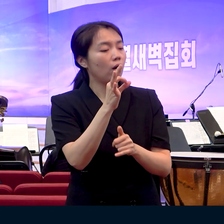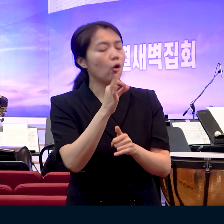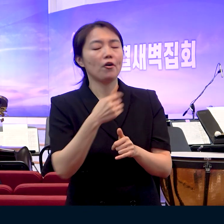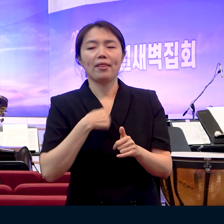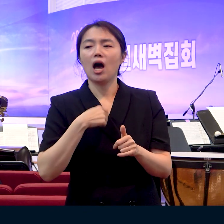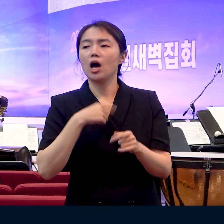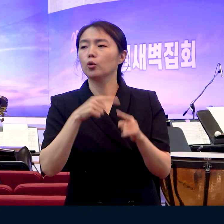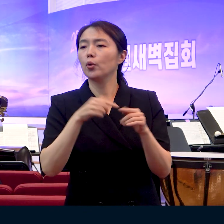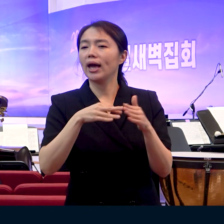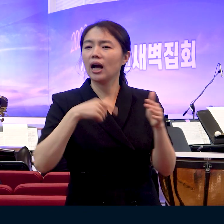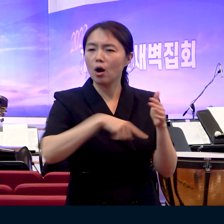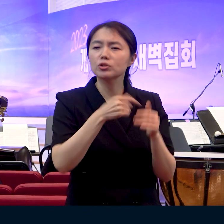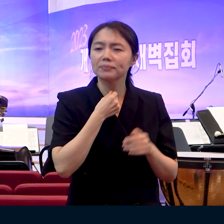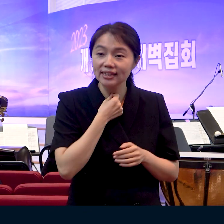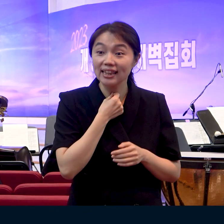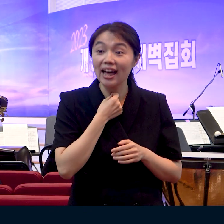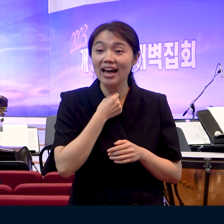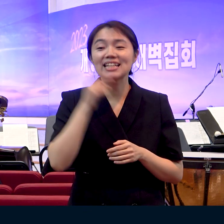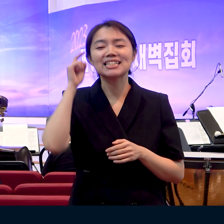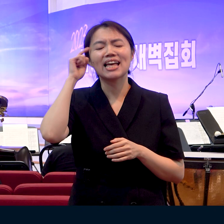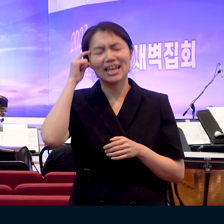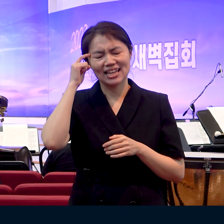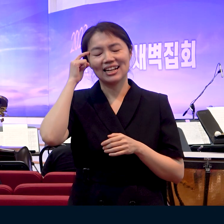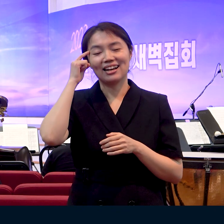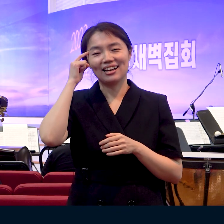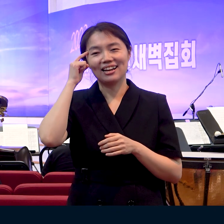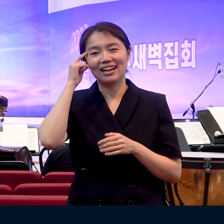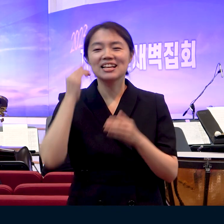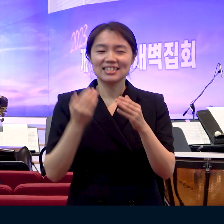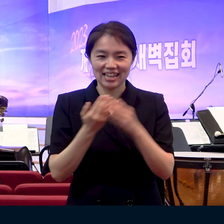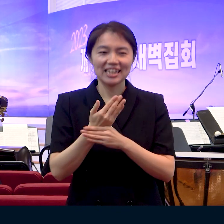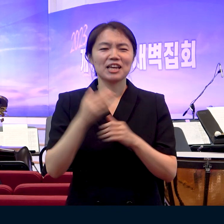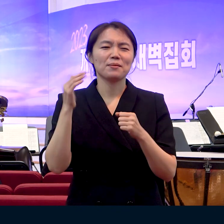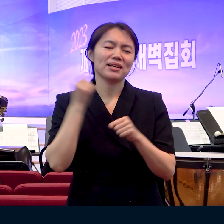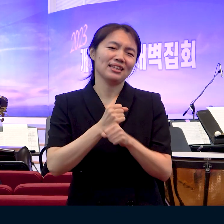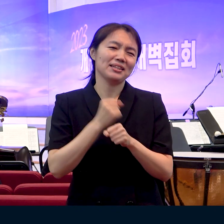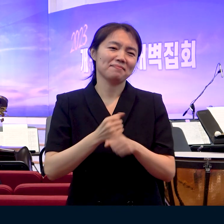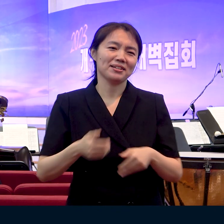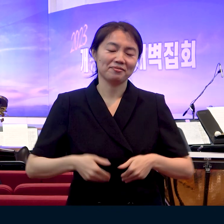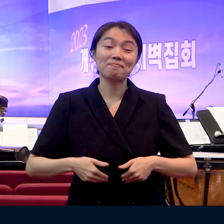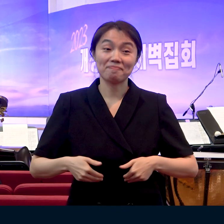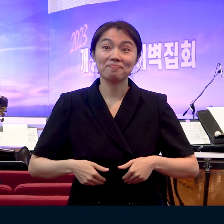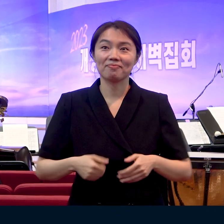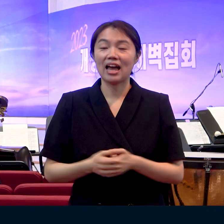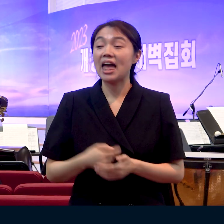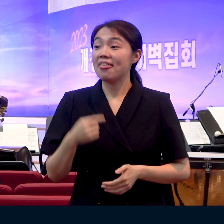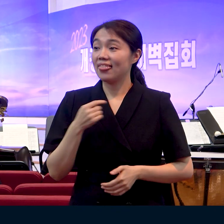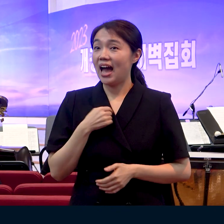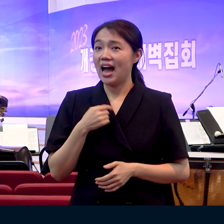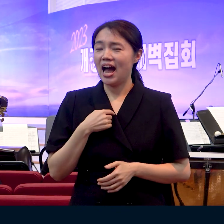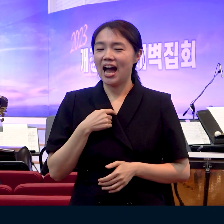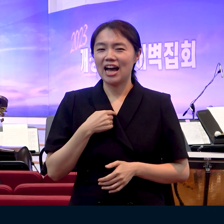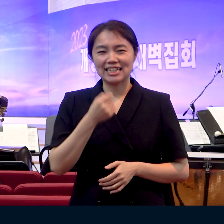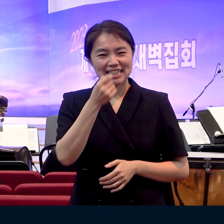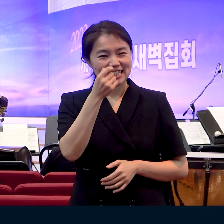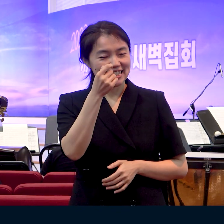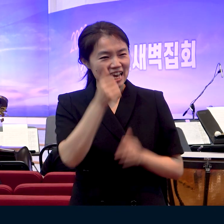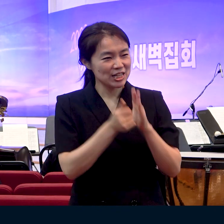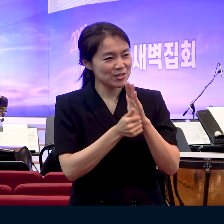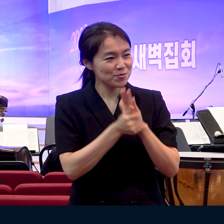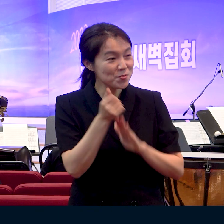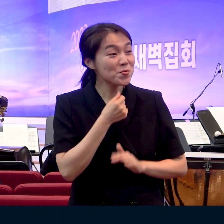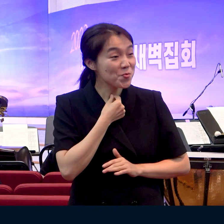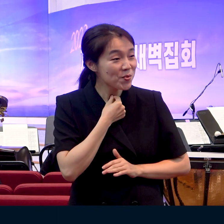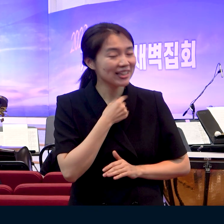그런 것이 돼야 한다는 게 너무 중요한 거예요. 저의 소박한 소망이 하나